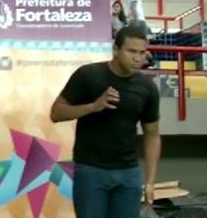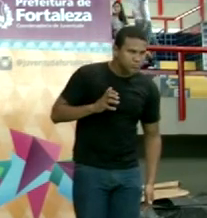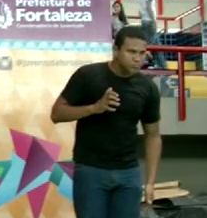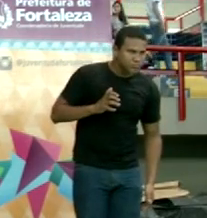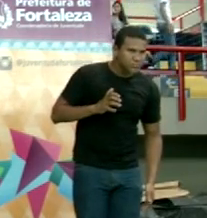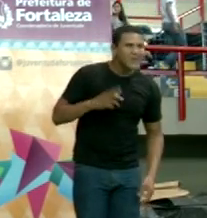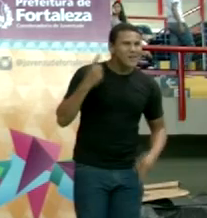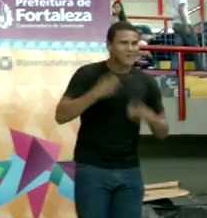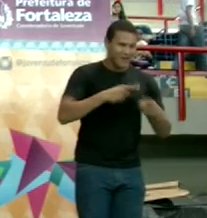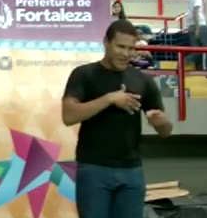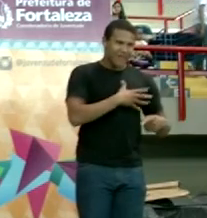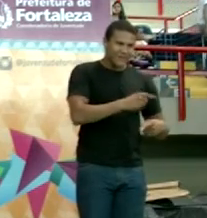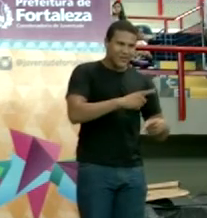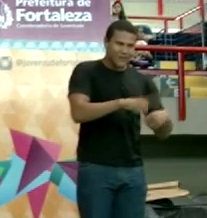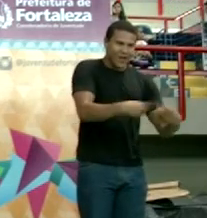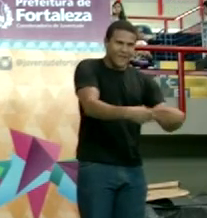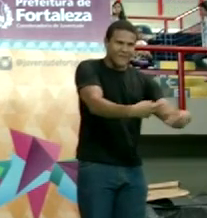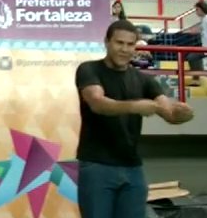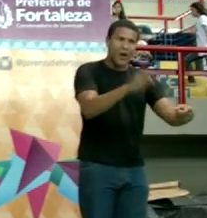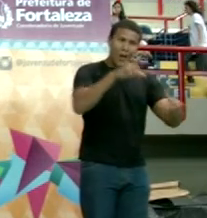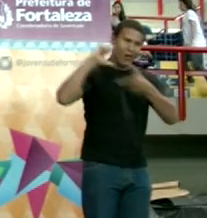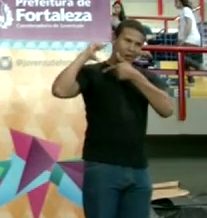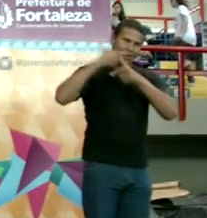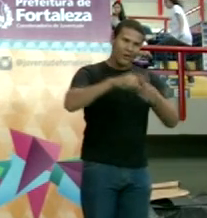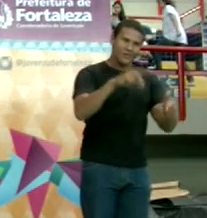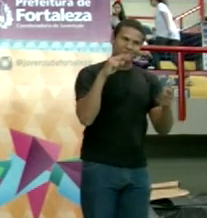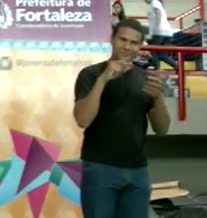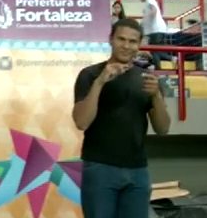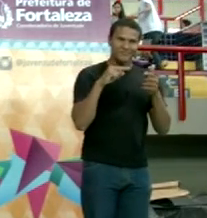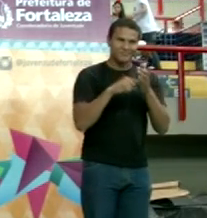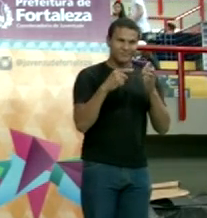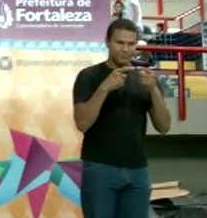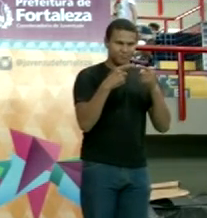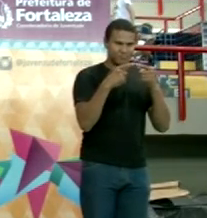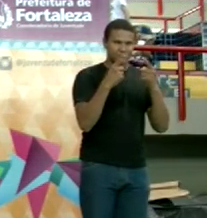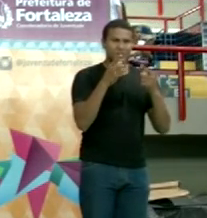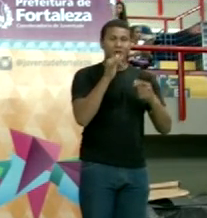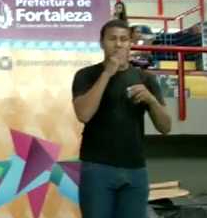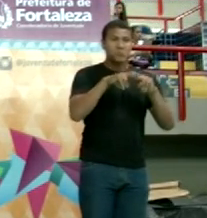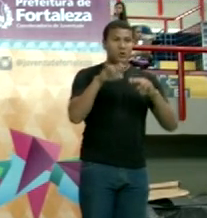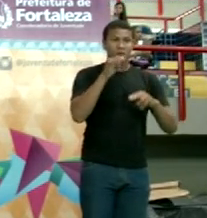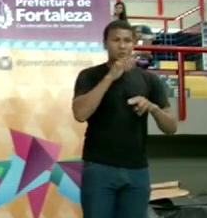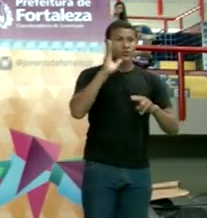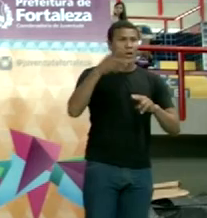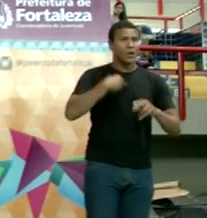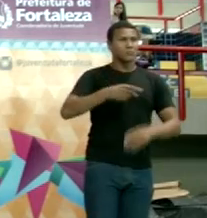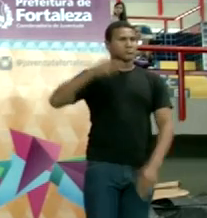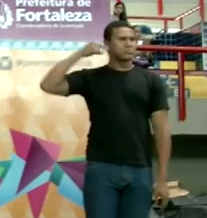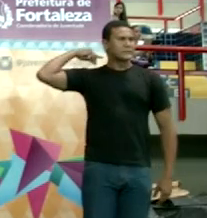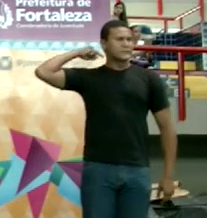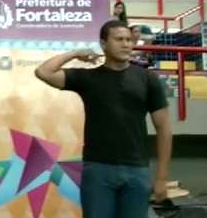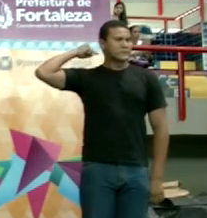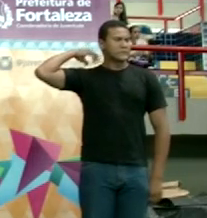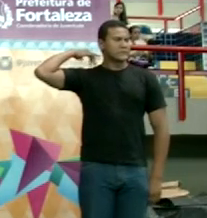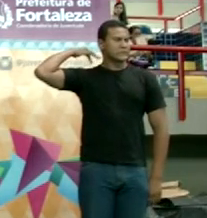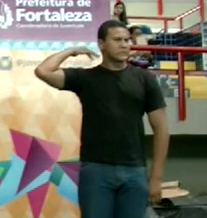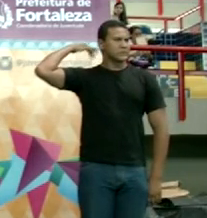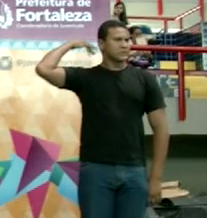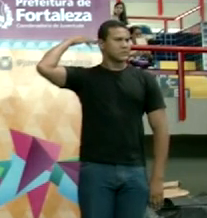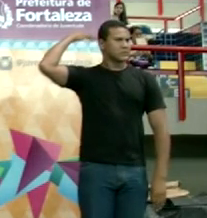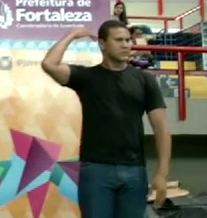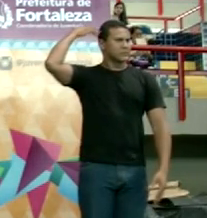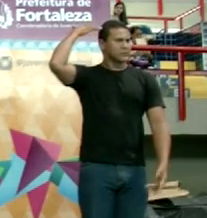eles representam uma elite tradicional, que já possuem essas terras há séculos, que foram passando, obviamente, na família de família a